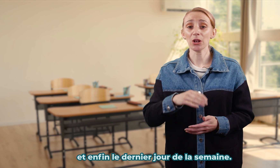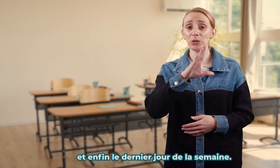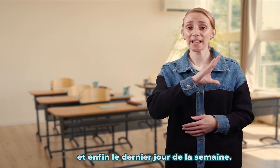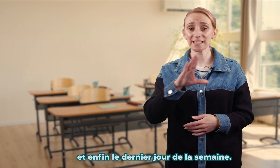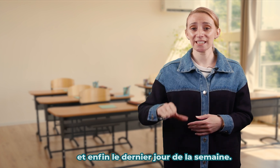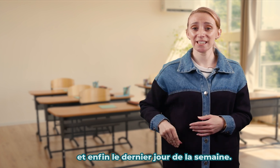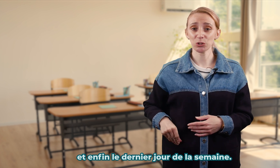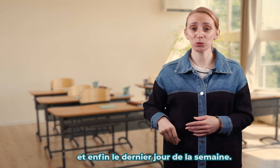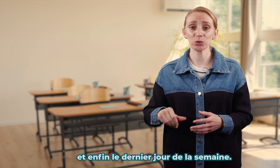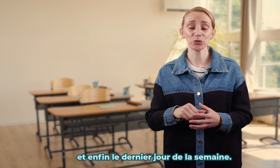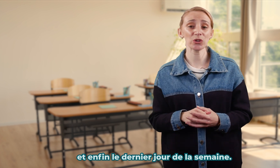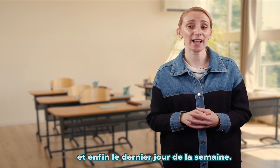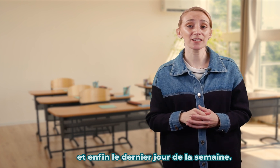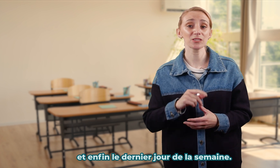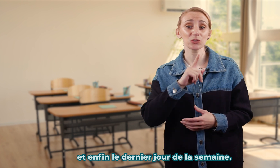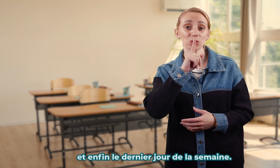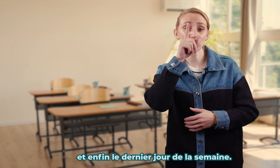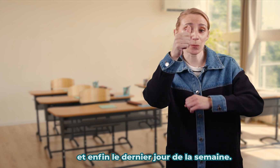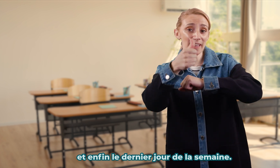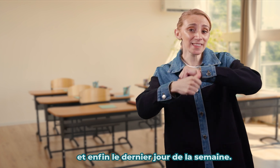le dernier jour de la semaine,